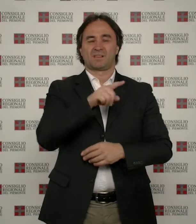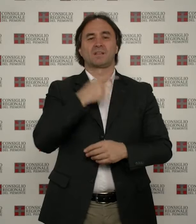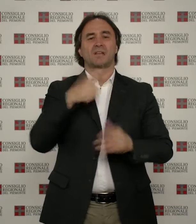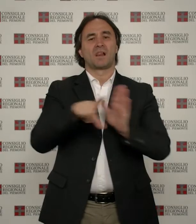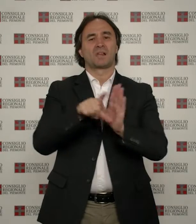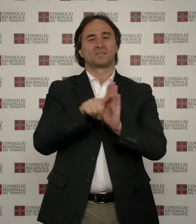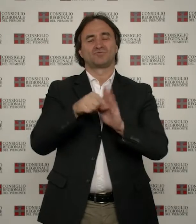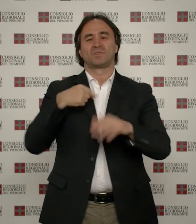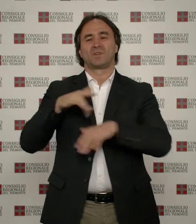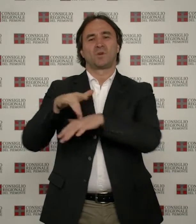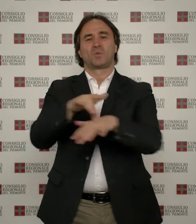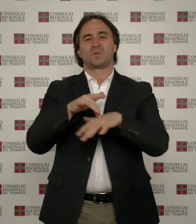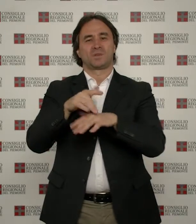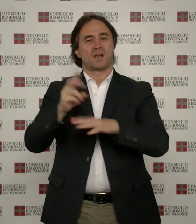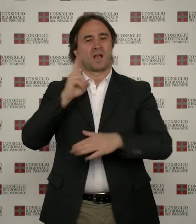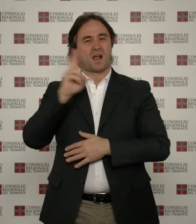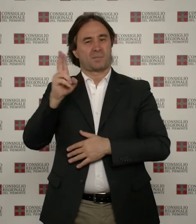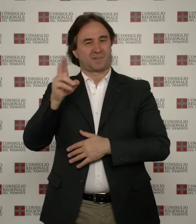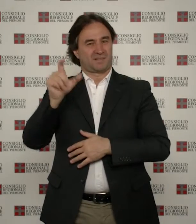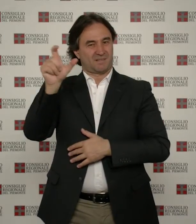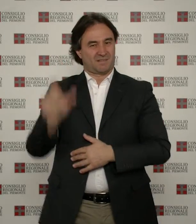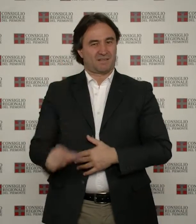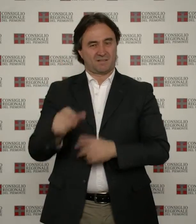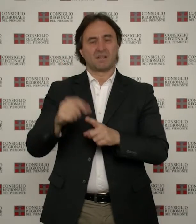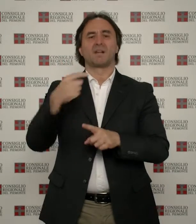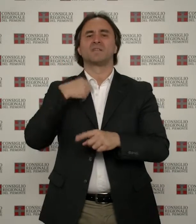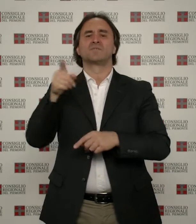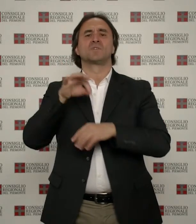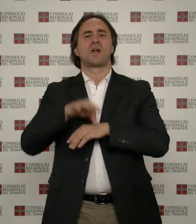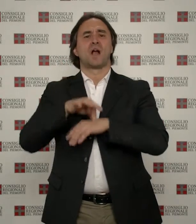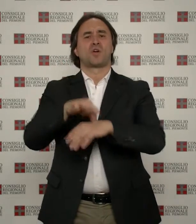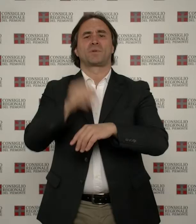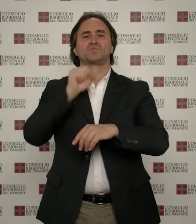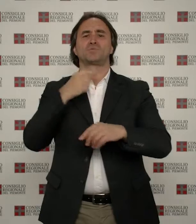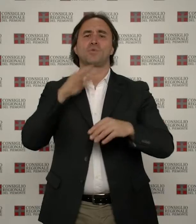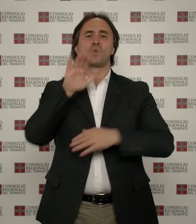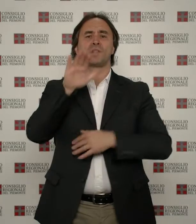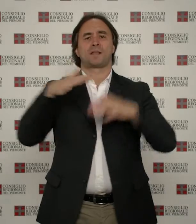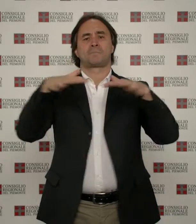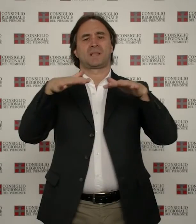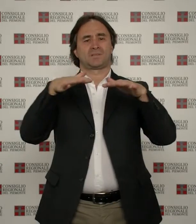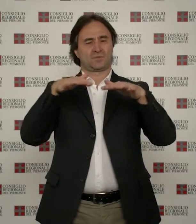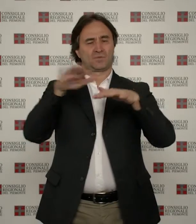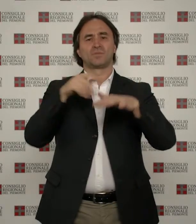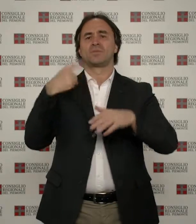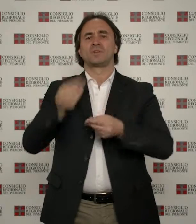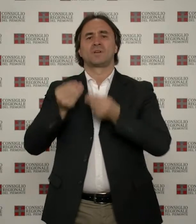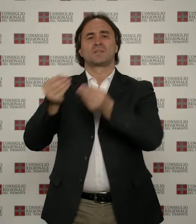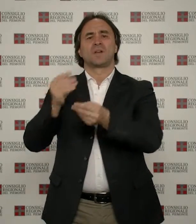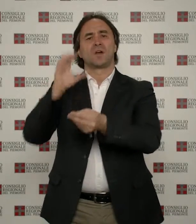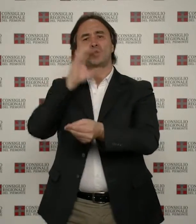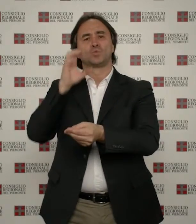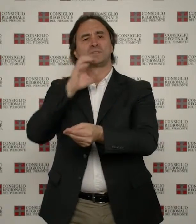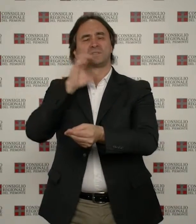la professione di guida alpina. In particolare, viene riconosciuto l'accompagnatore di media montagna che fornirà ai turisti un ulteriore